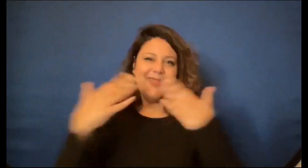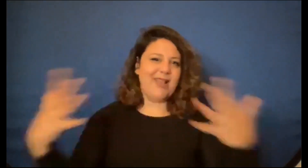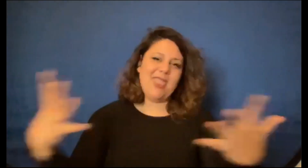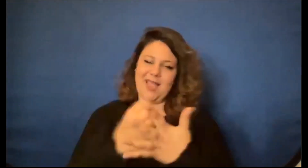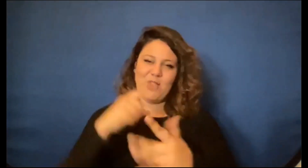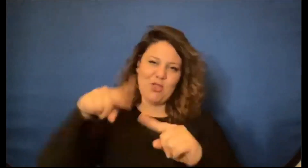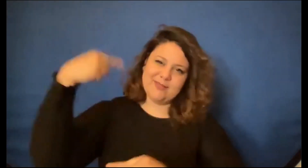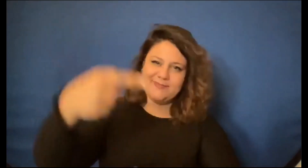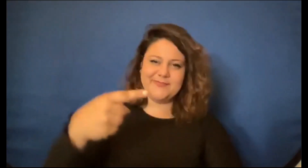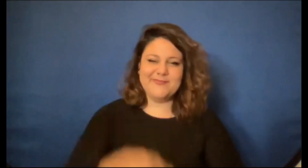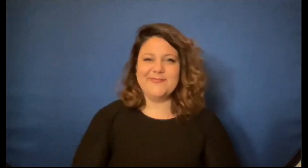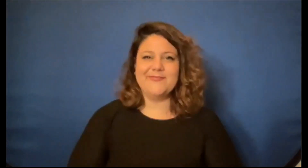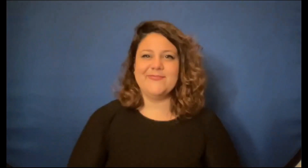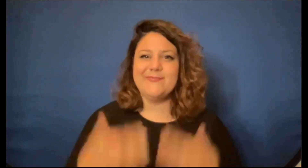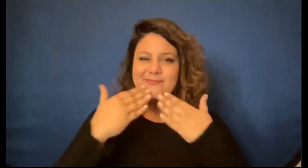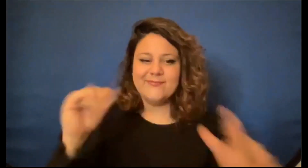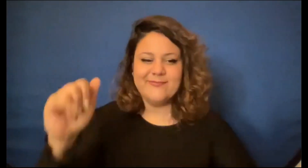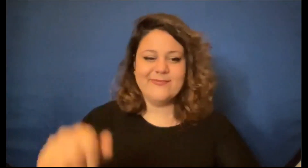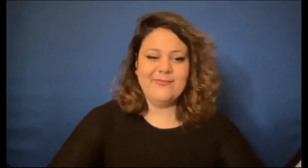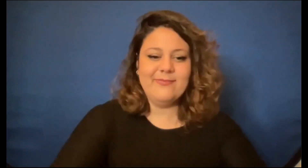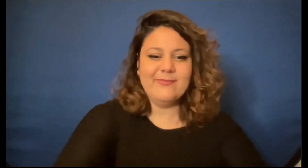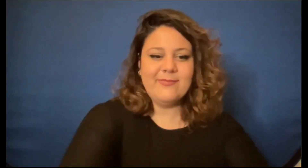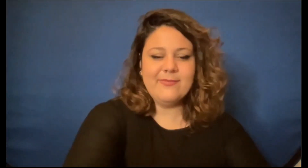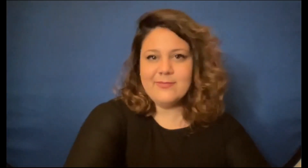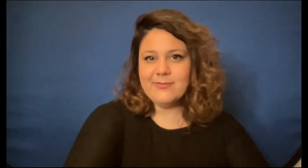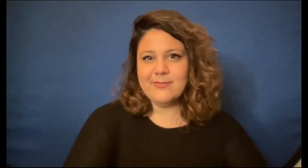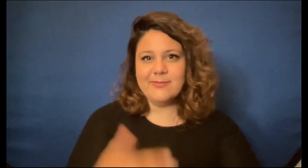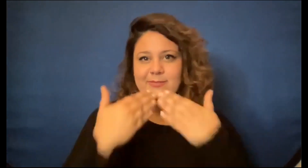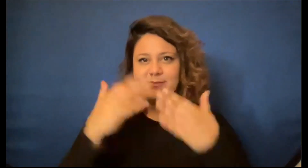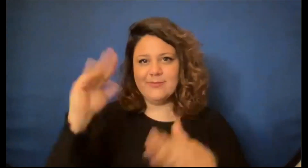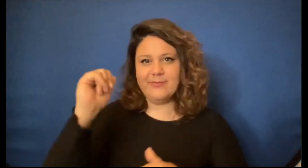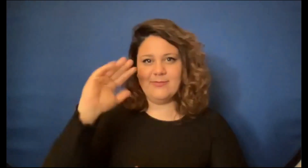gracias a todos. Hasta la próxima. Hasta la próxima. Hasta la próxima.